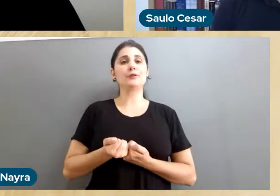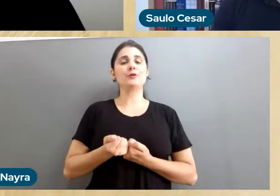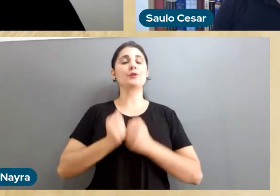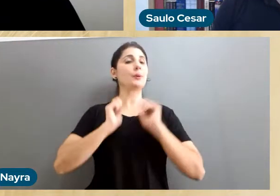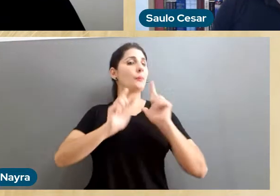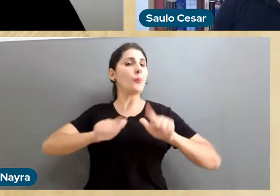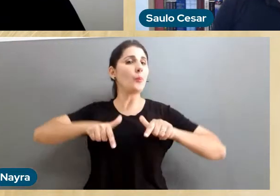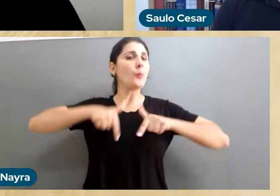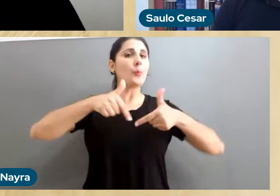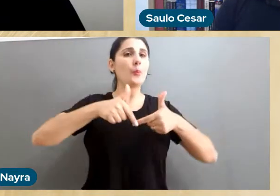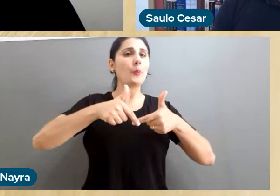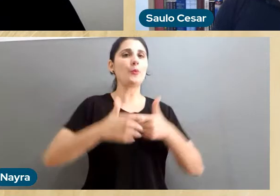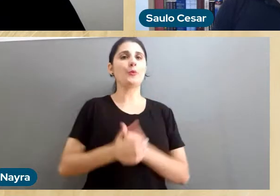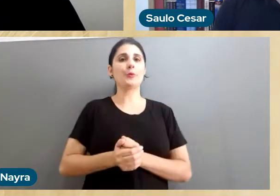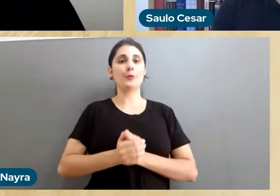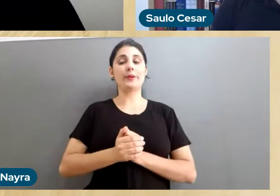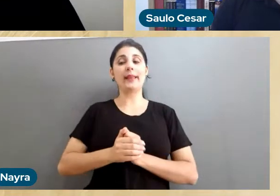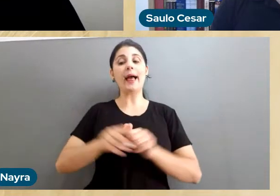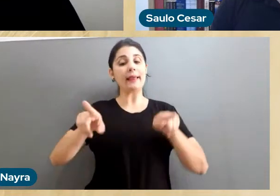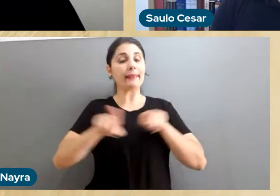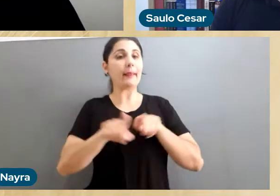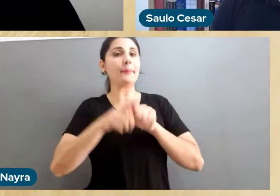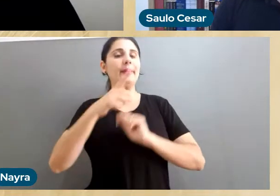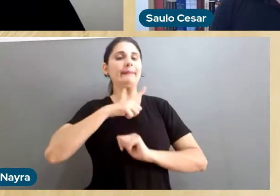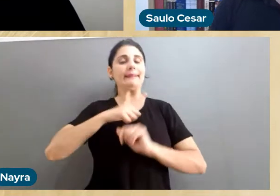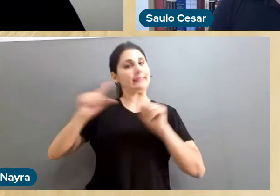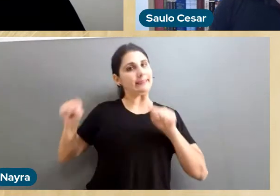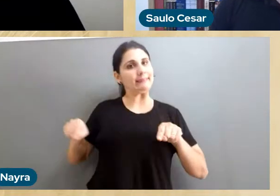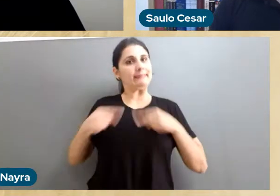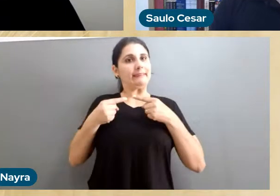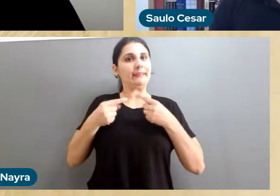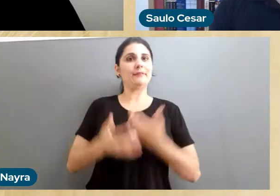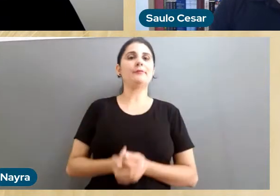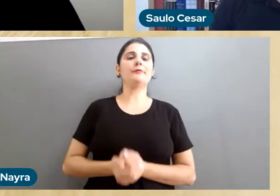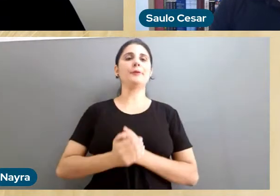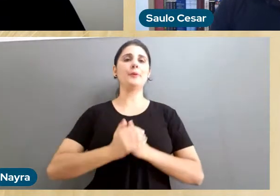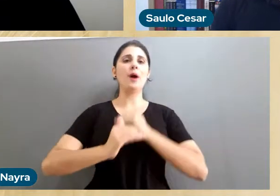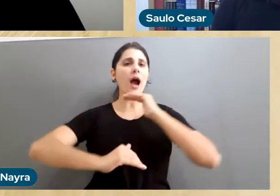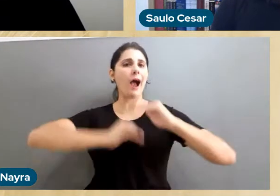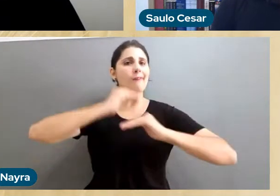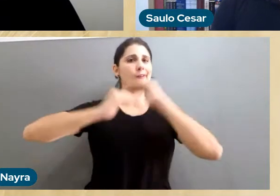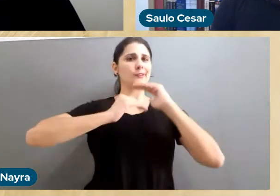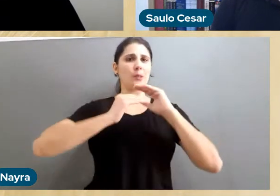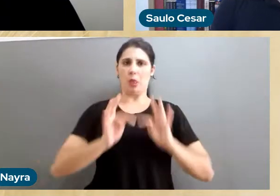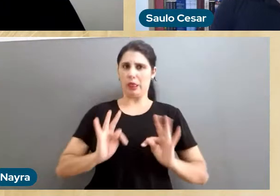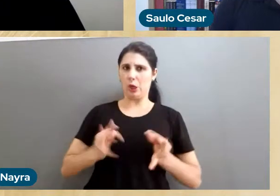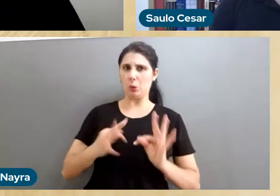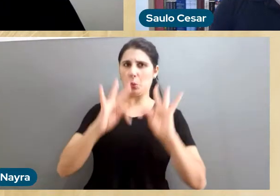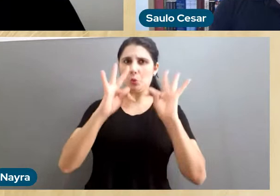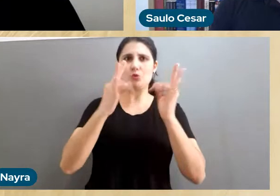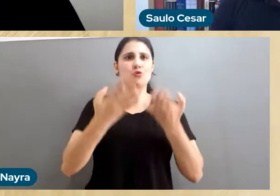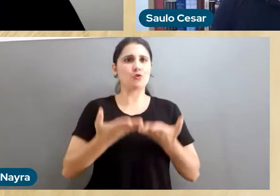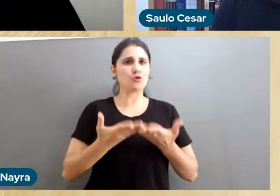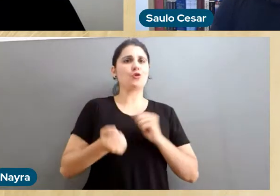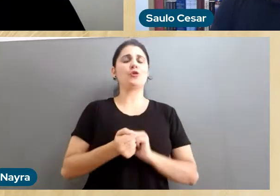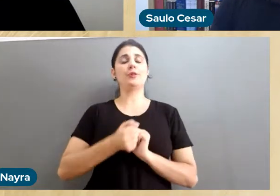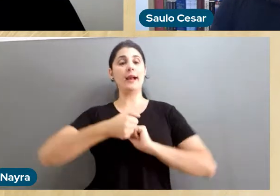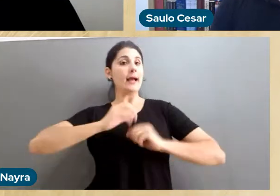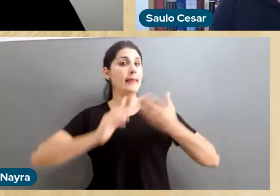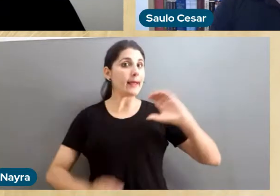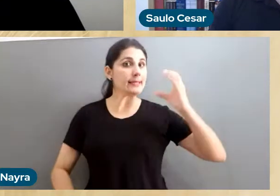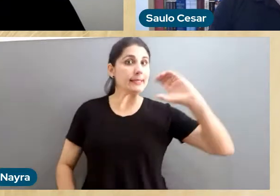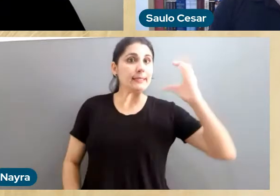conquistas, pairam enormes desafios. Avançamos no campo da tecnologia, no campo da ciência,